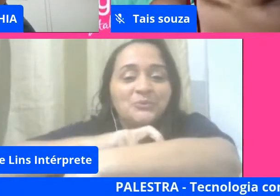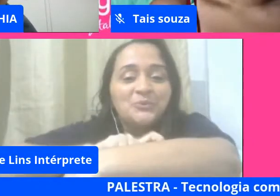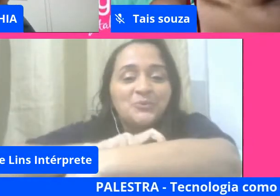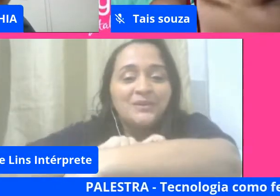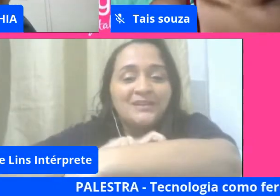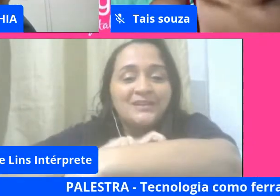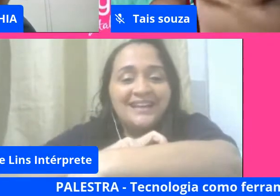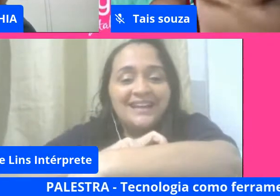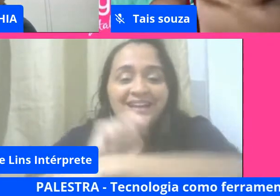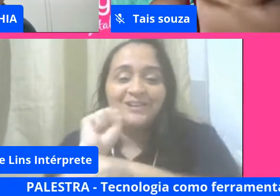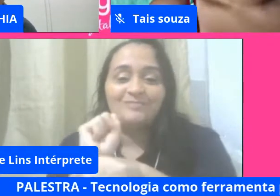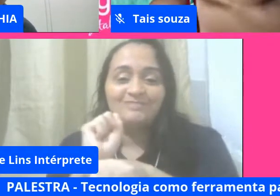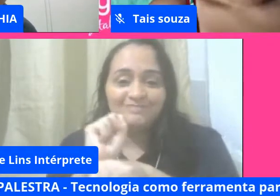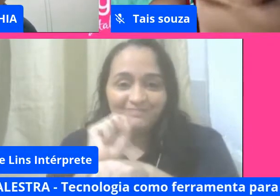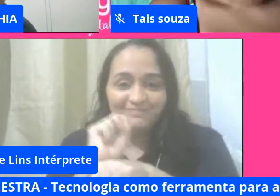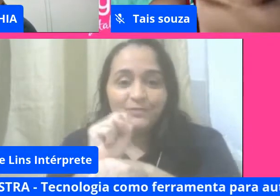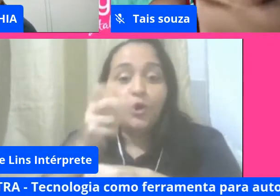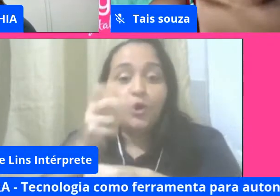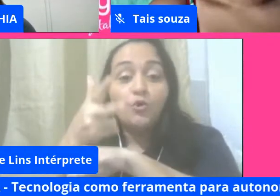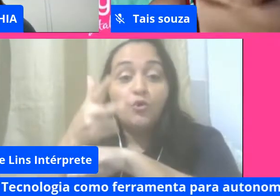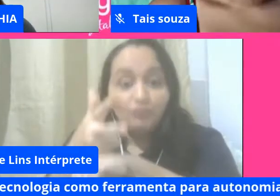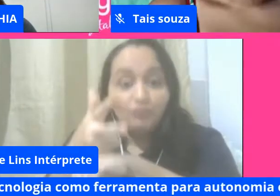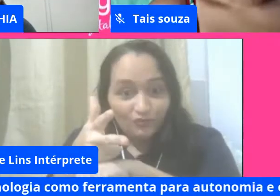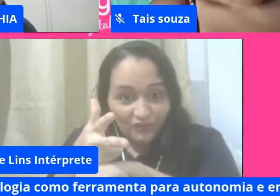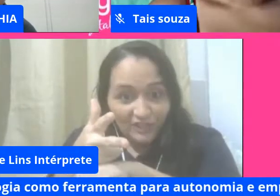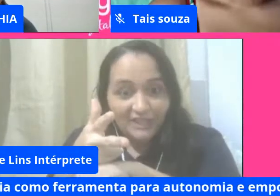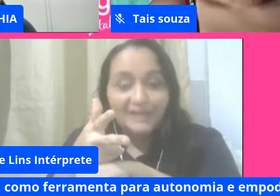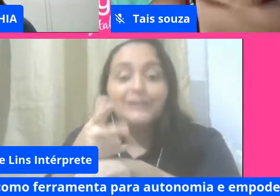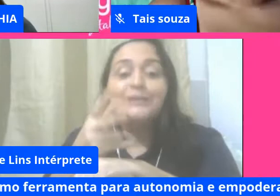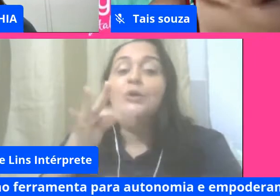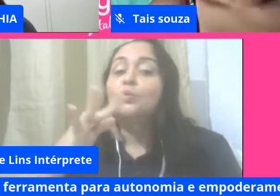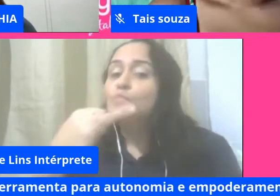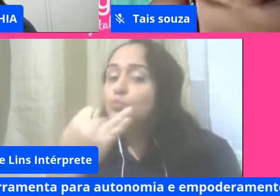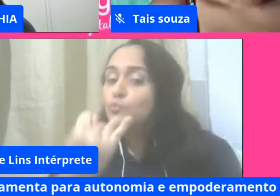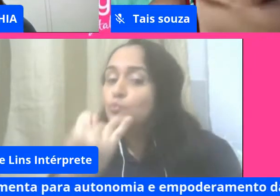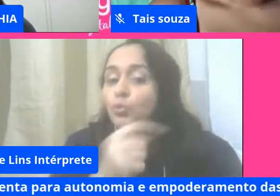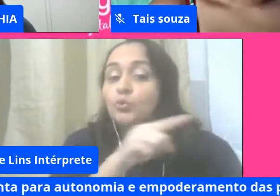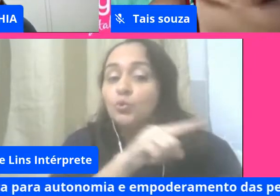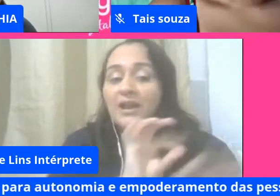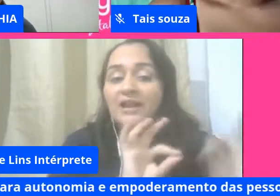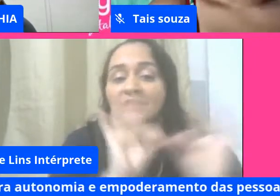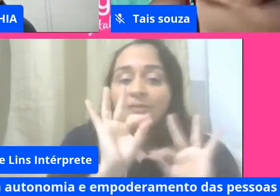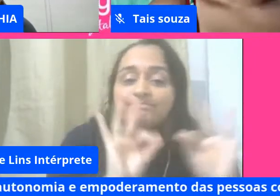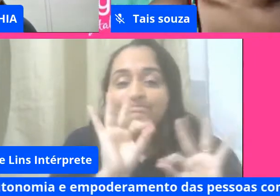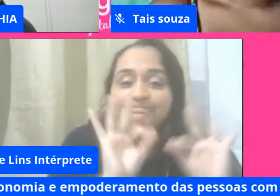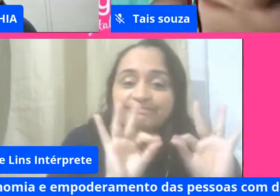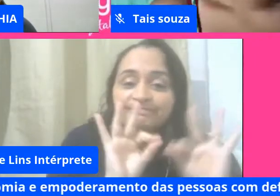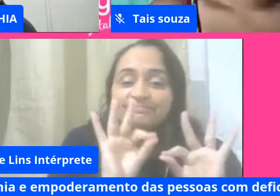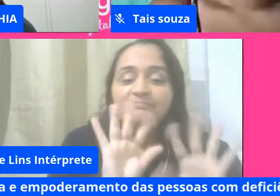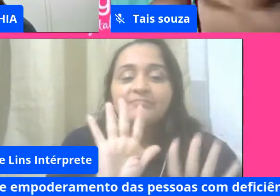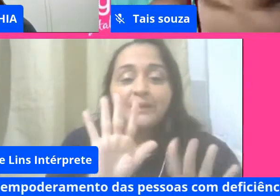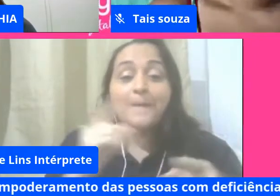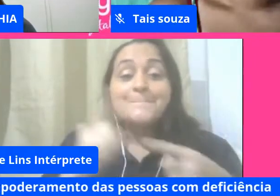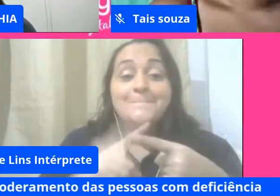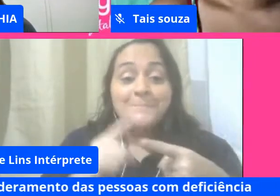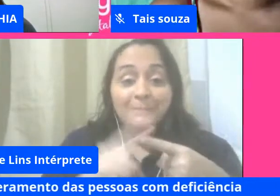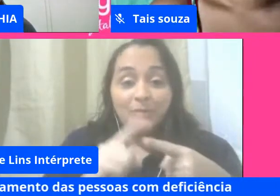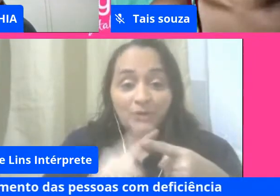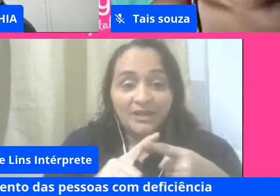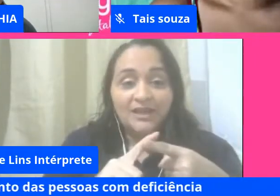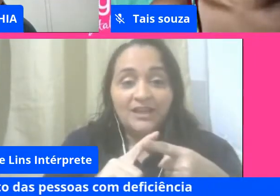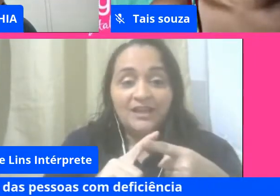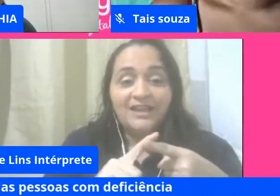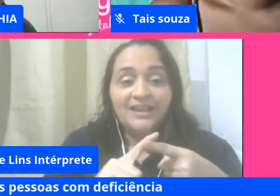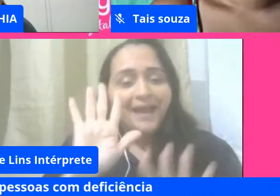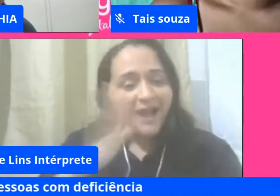está tentando só arrumar, ajustar, mas vai dar certo. Um pouquinho só de paciência.